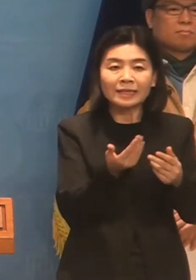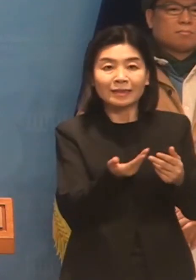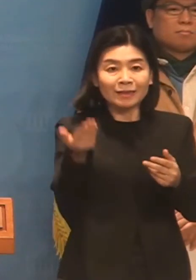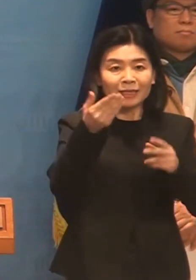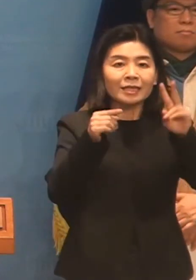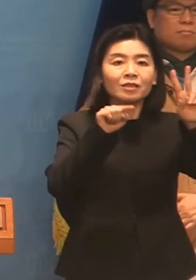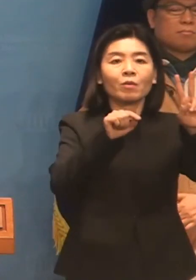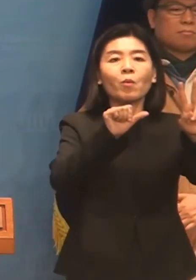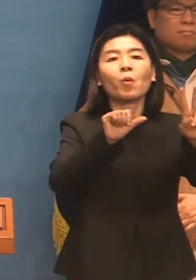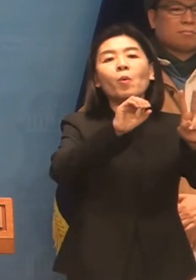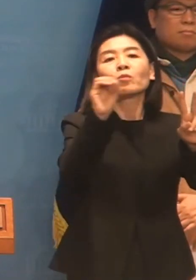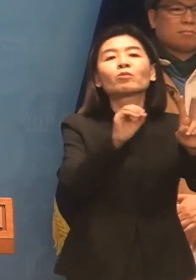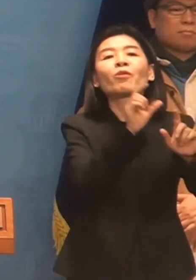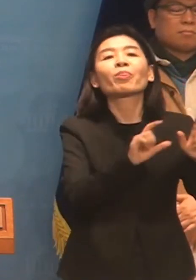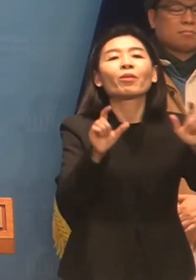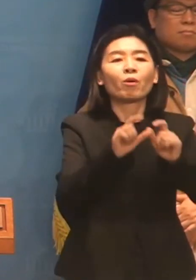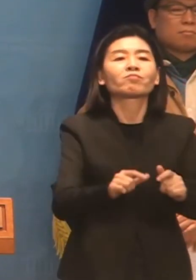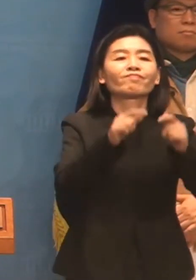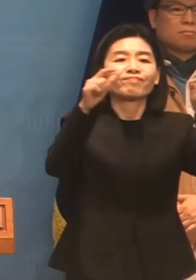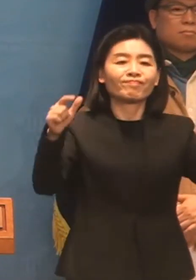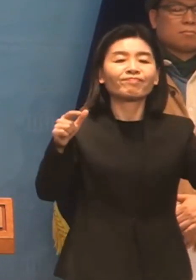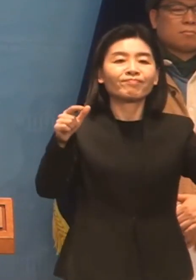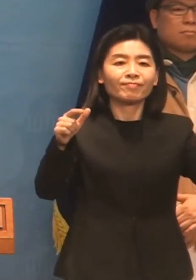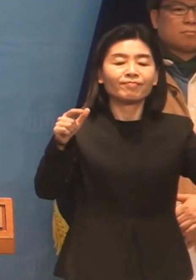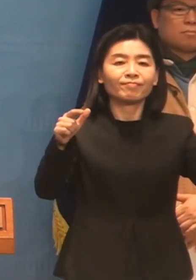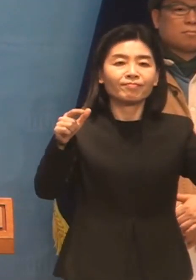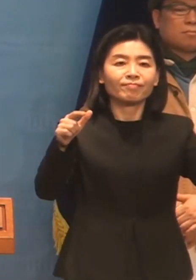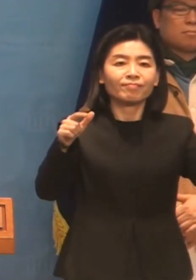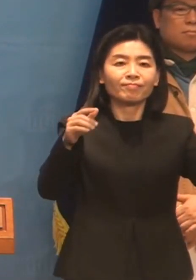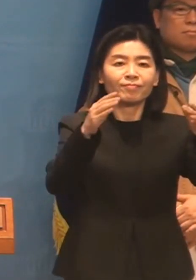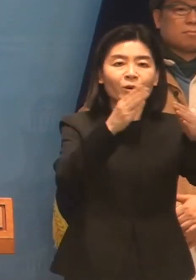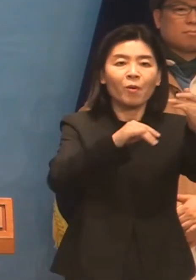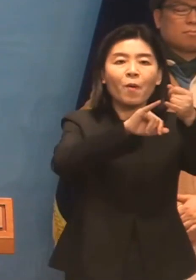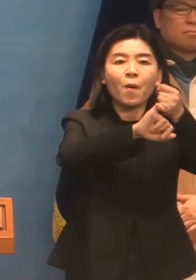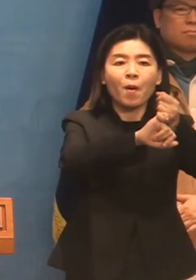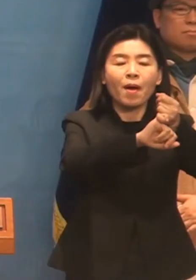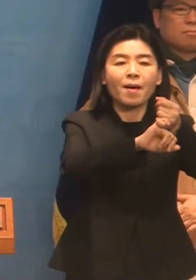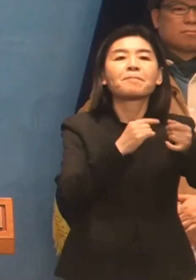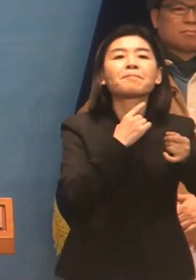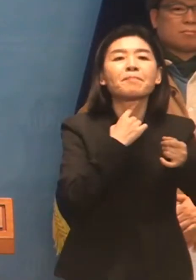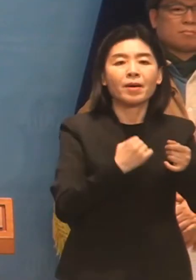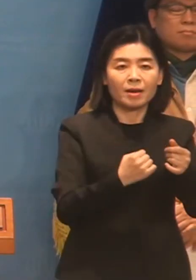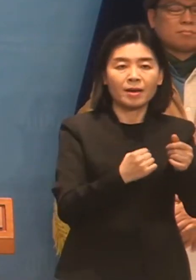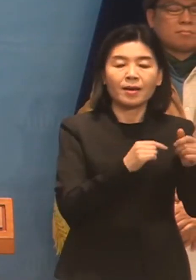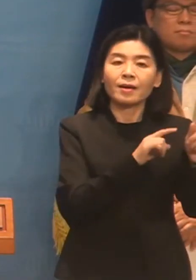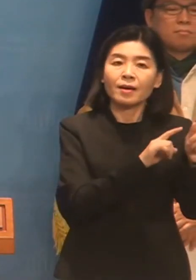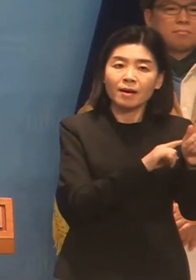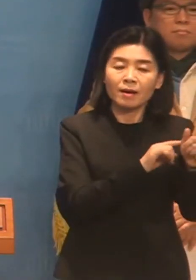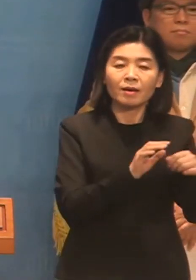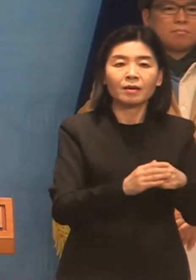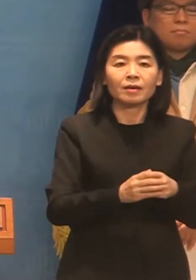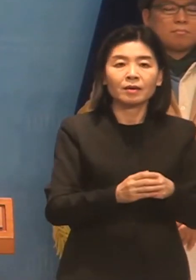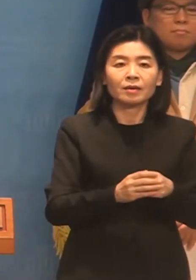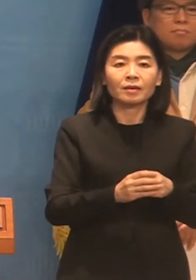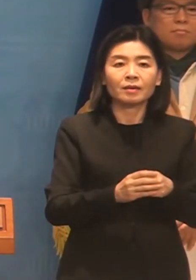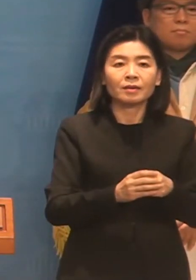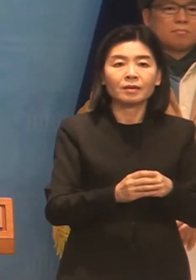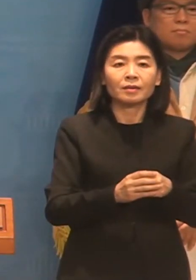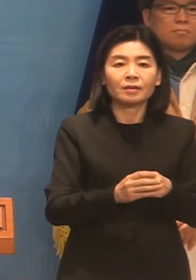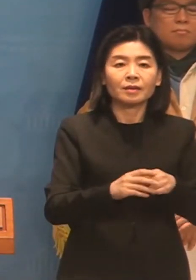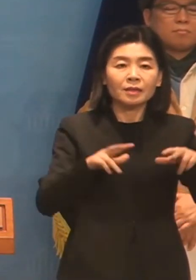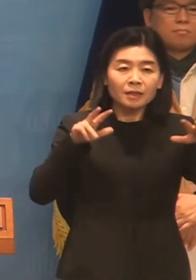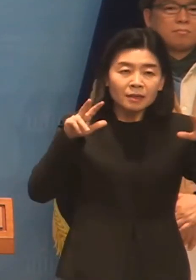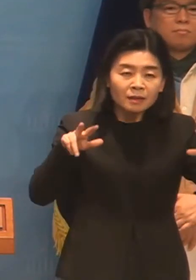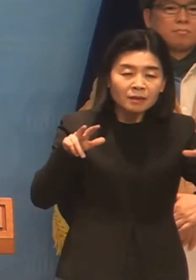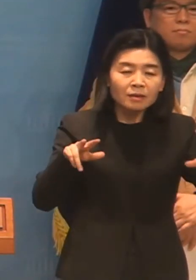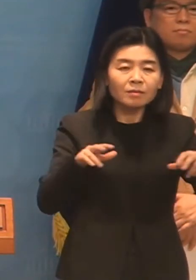2.5%까지 단계적으로 증액하겠다고 이렇게 공약을 하신 바 있습니다. 거대한 강론에 빠져